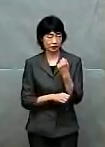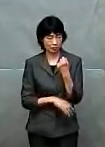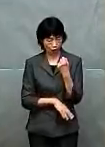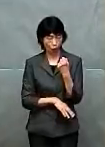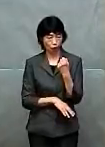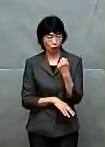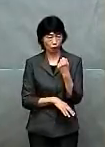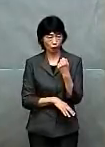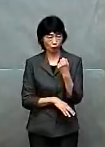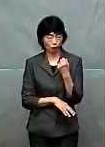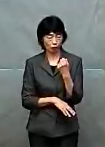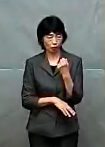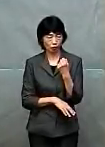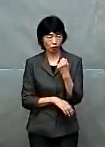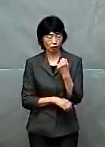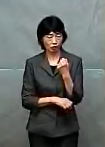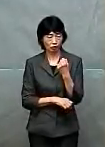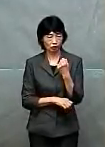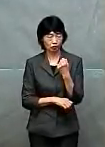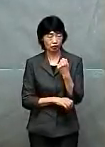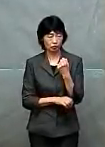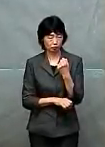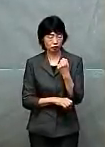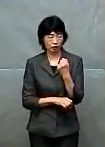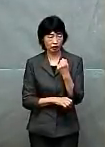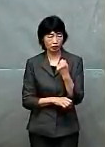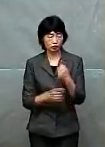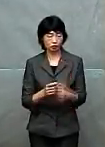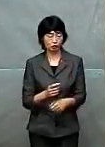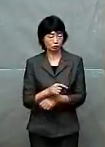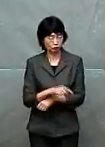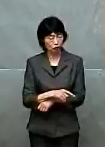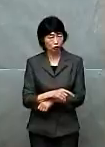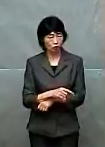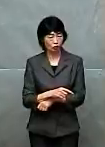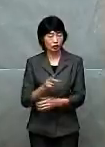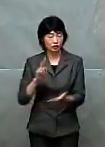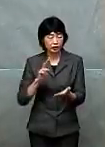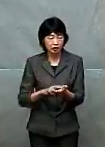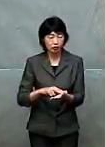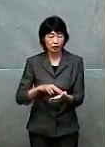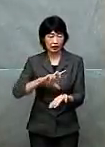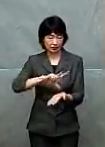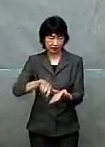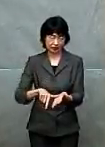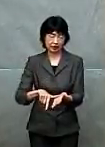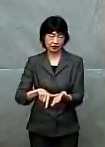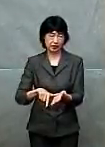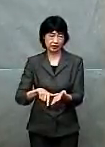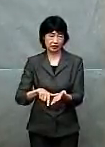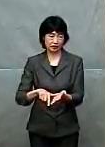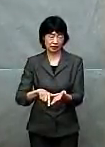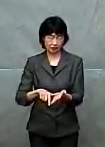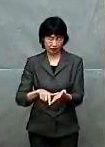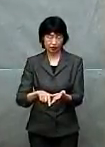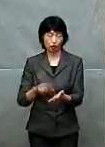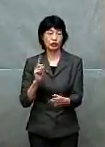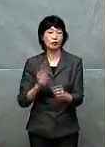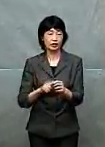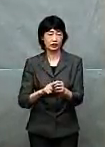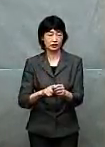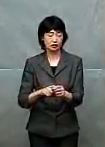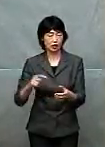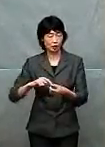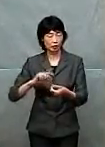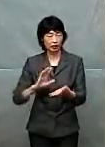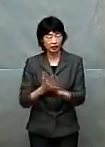ですね、規制地域のガイドラインでありますので、まあ、本県の方はですね、まあ、そういう地域にはなっておりません